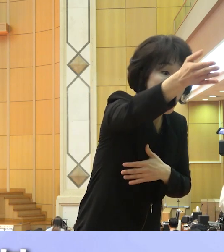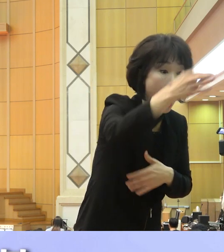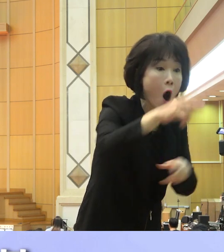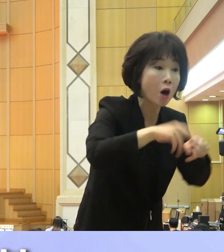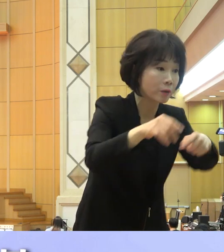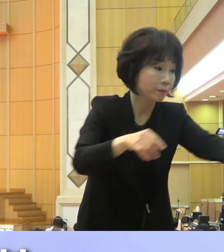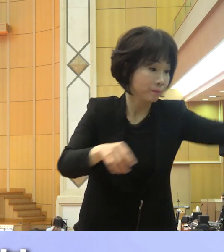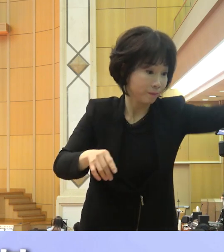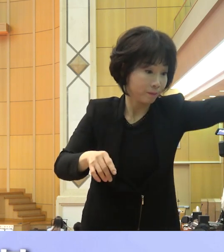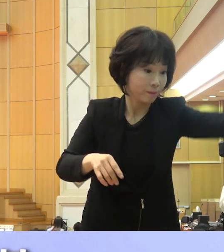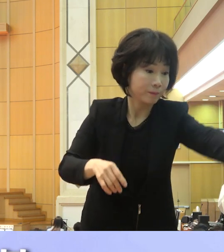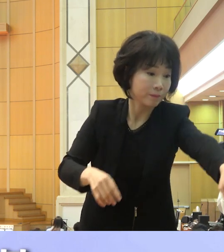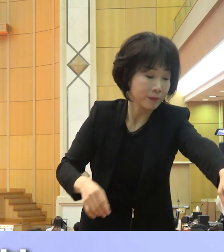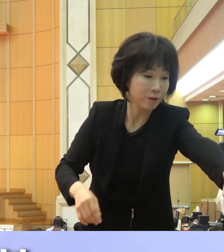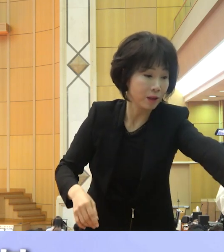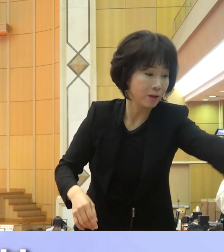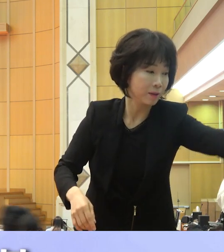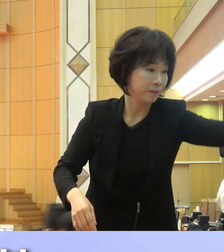마음에